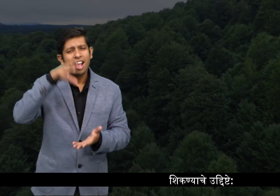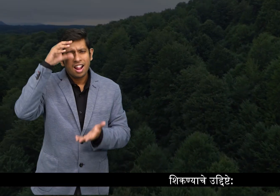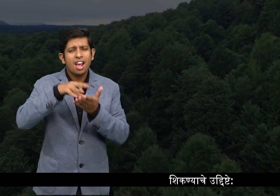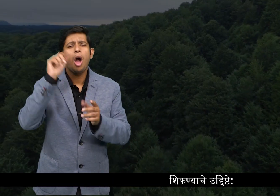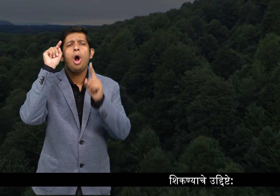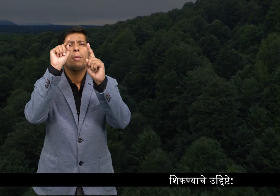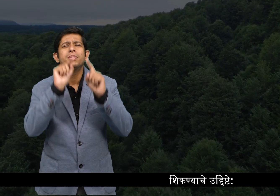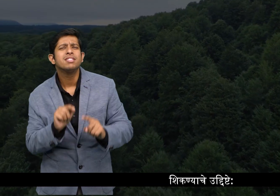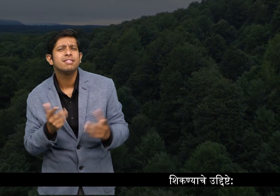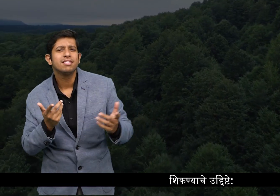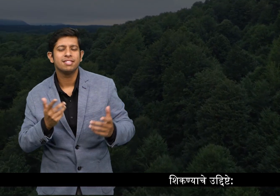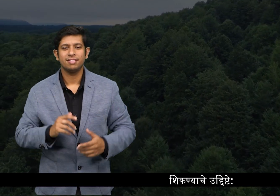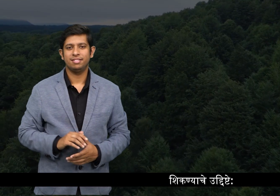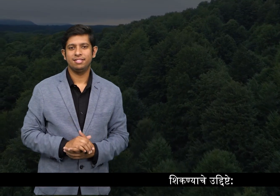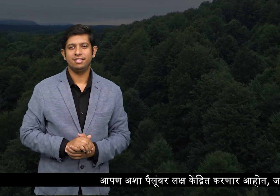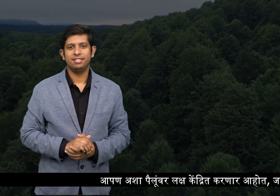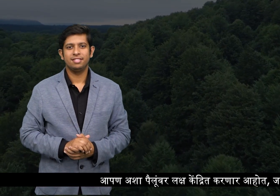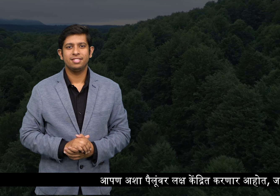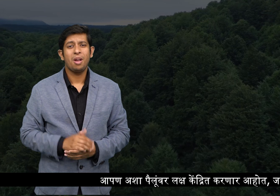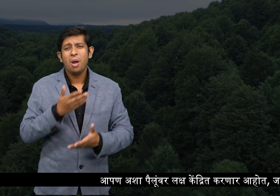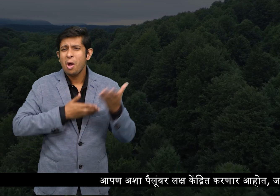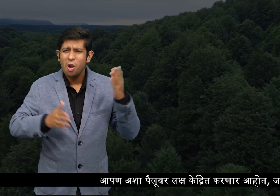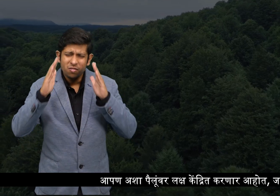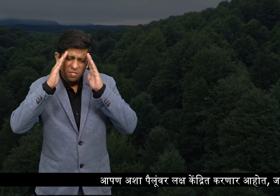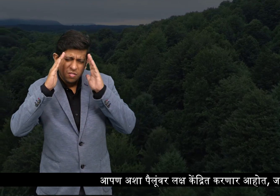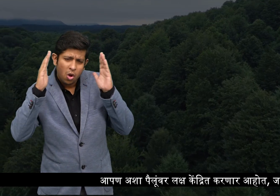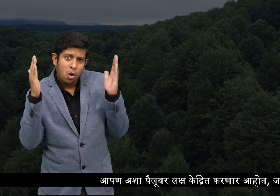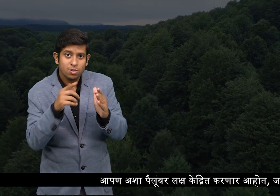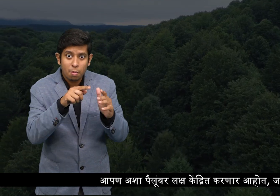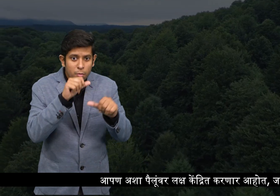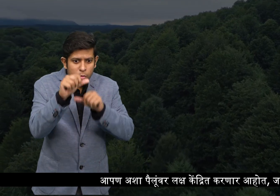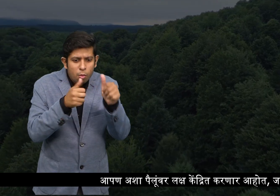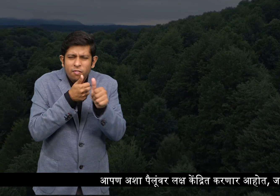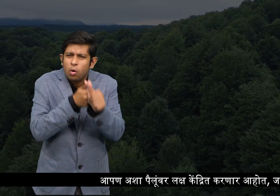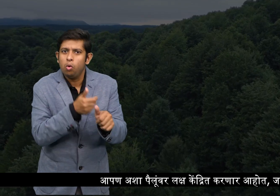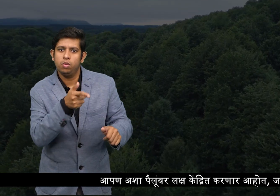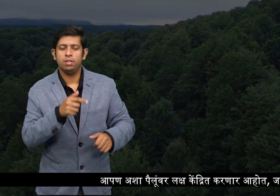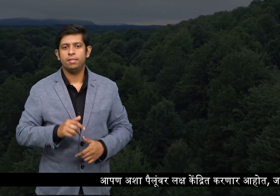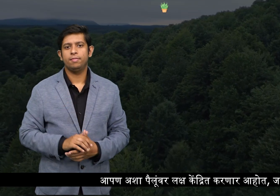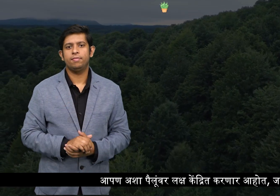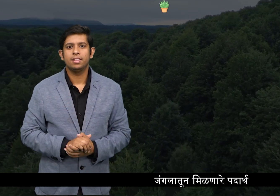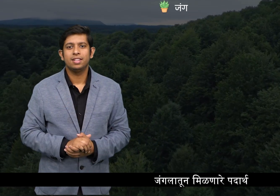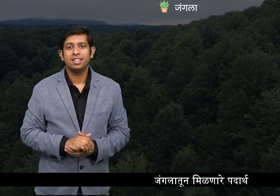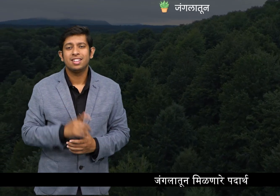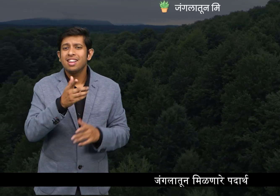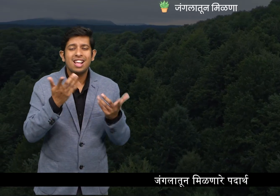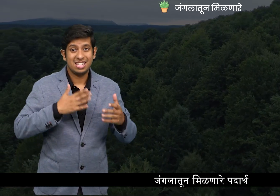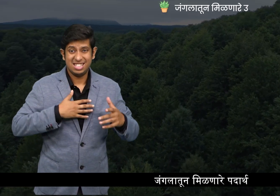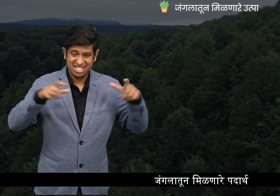शिकण्याचे उद्दिष्टे. आपण अशा पैलूंवर लक्ष केंद्रित करणार आहोत जसे की जंगलातून मिळणारे